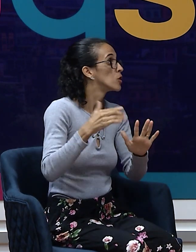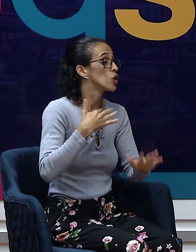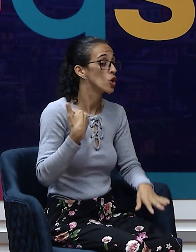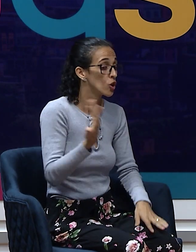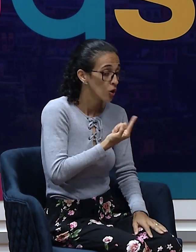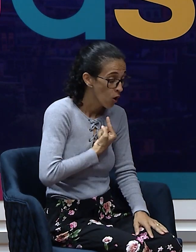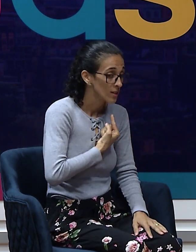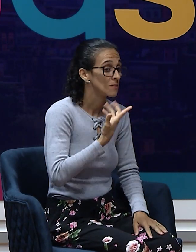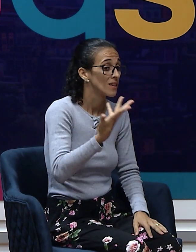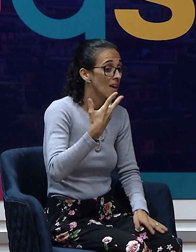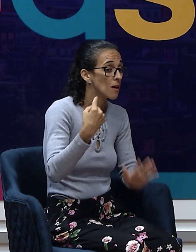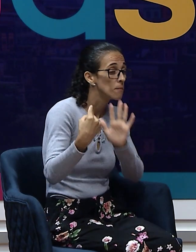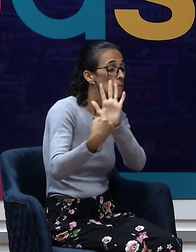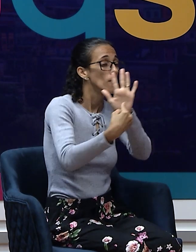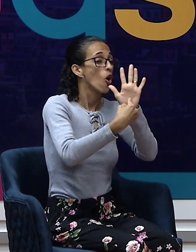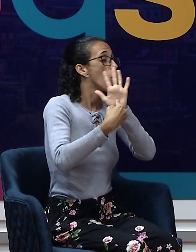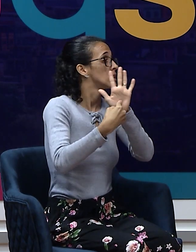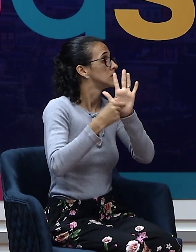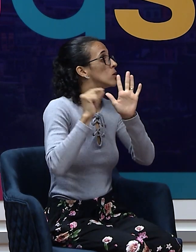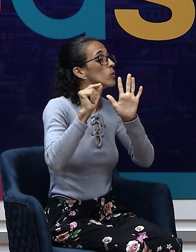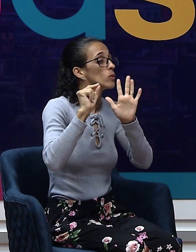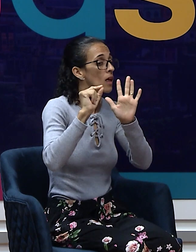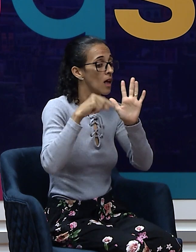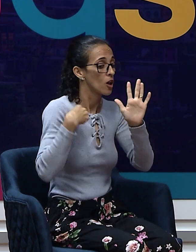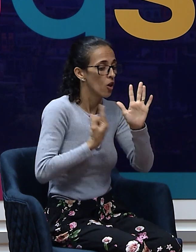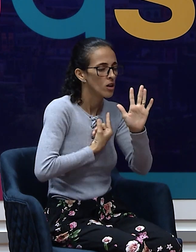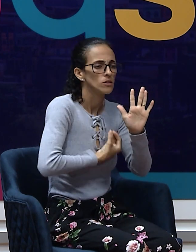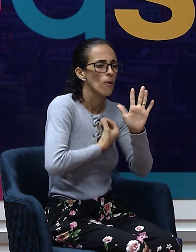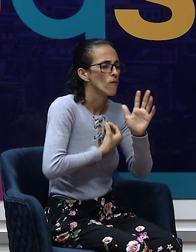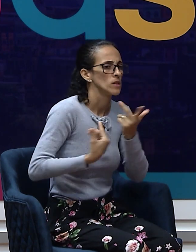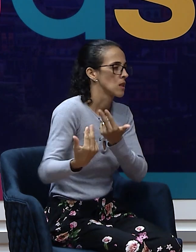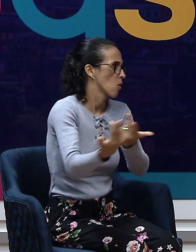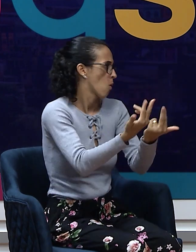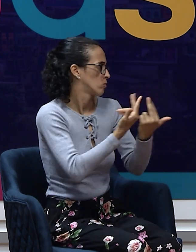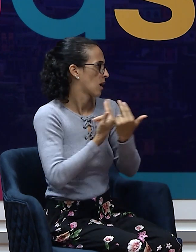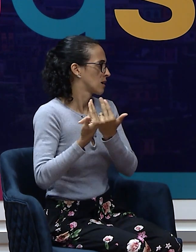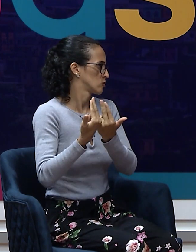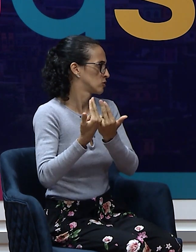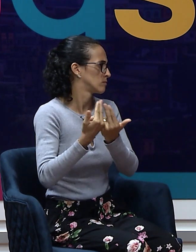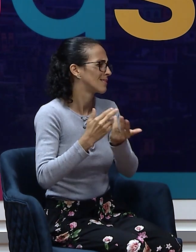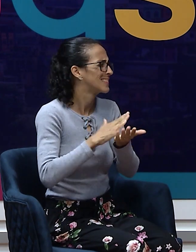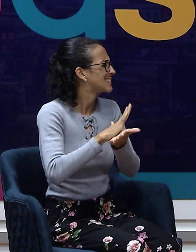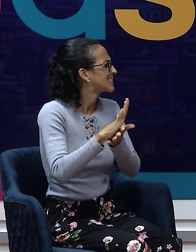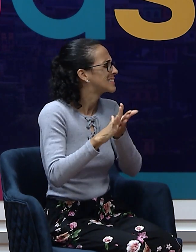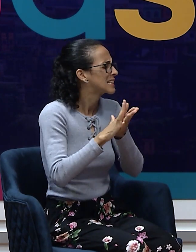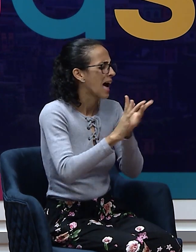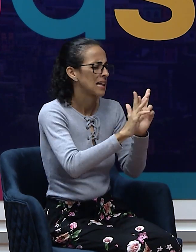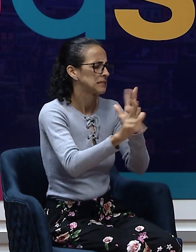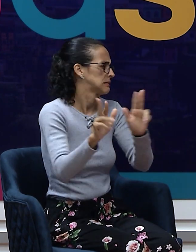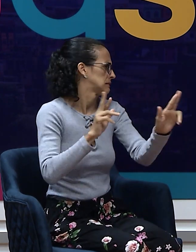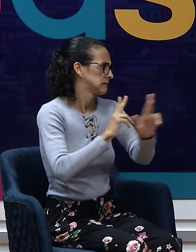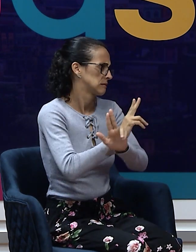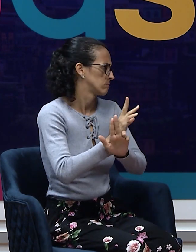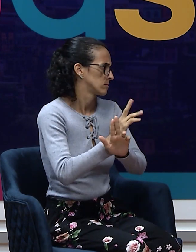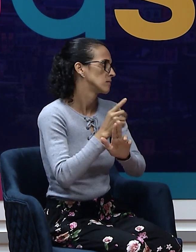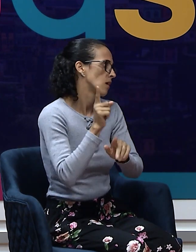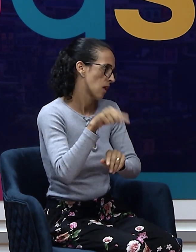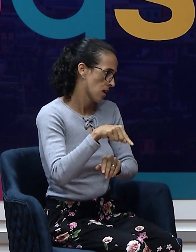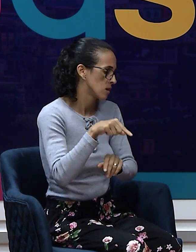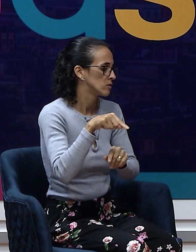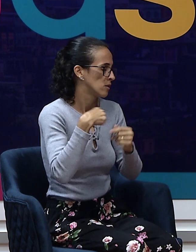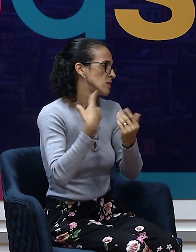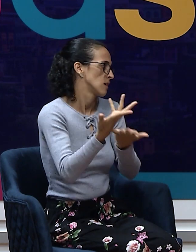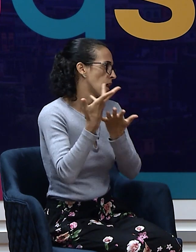infelizmente, a gente não quer se ver como coitado. A sociedade ainda é capacitista. E aí a nossa vida, gente, é igual, não